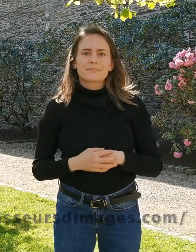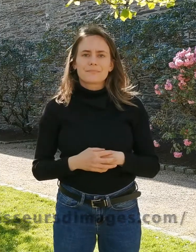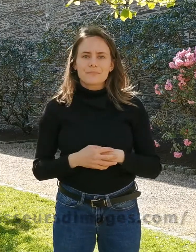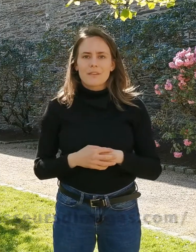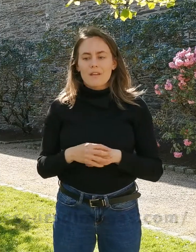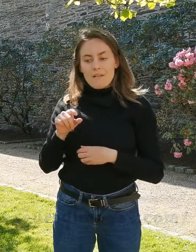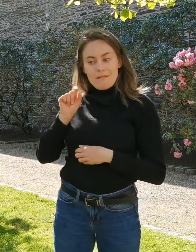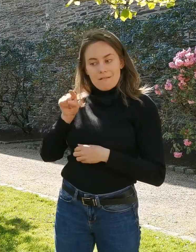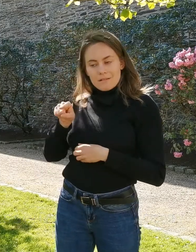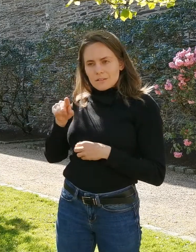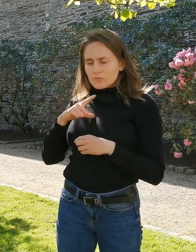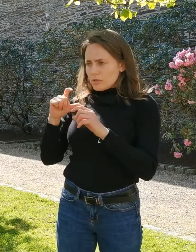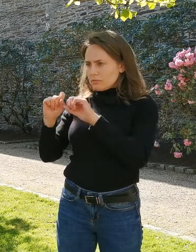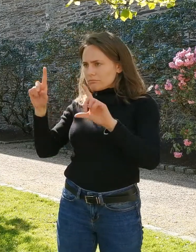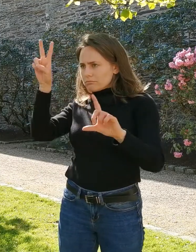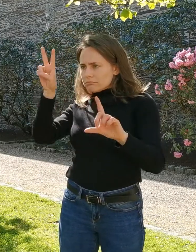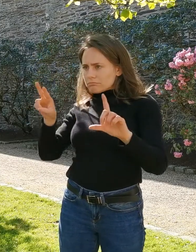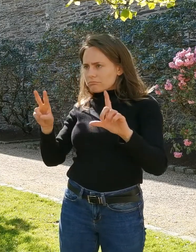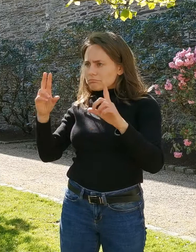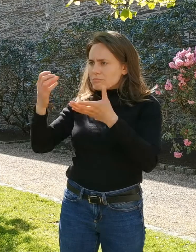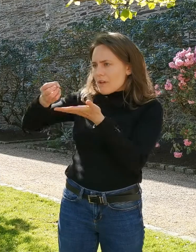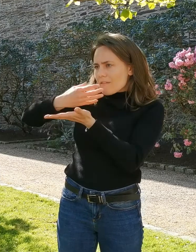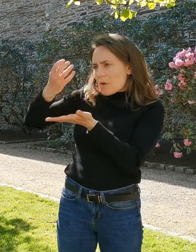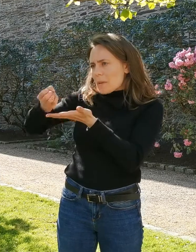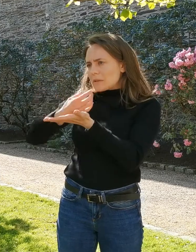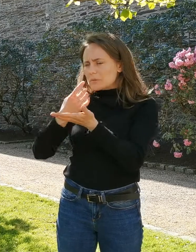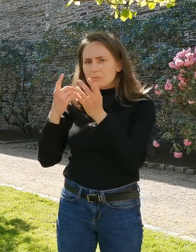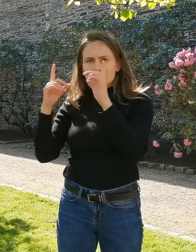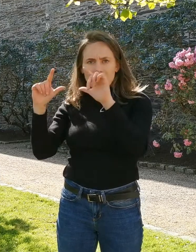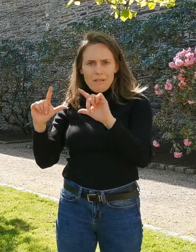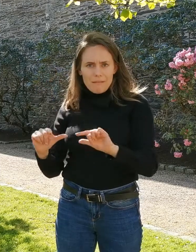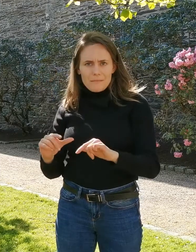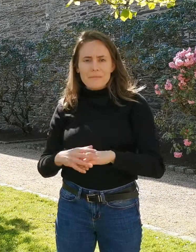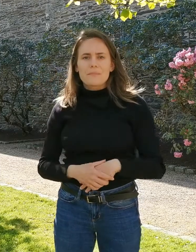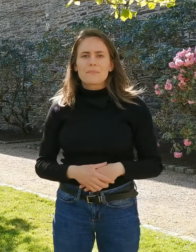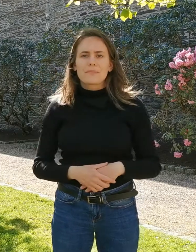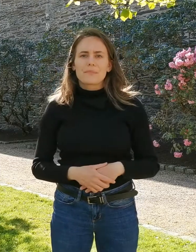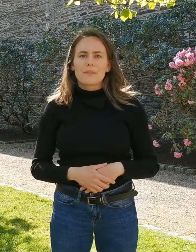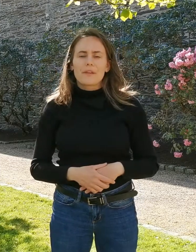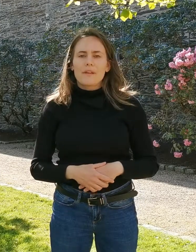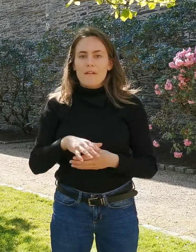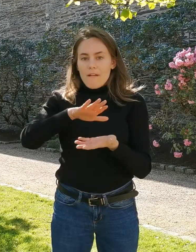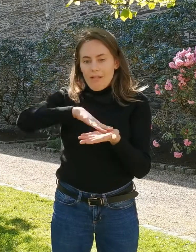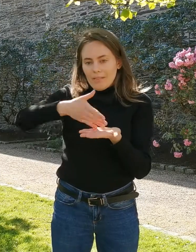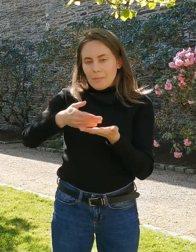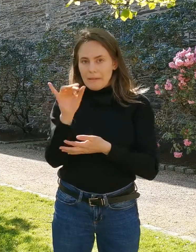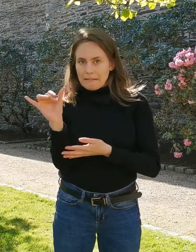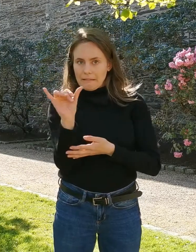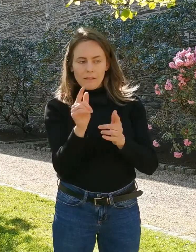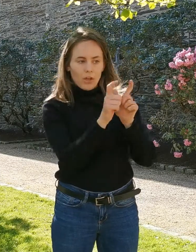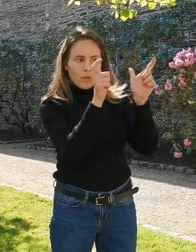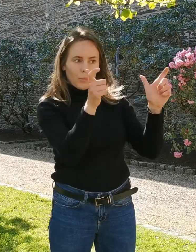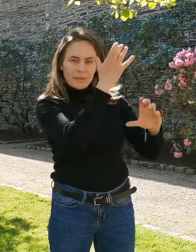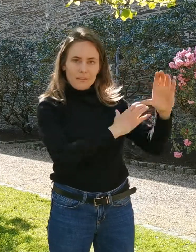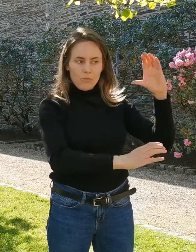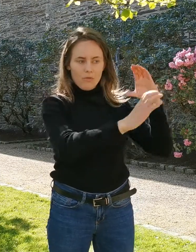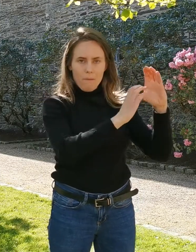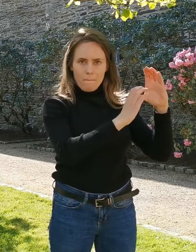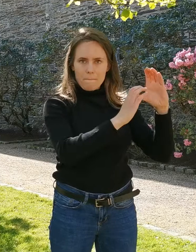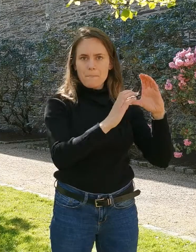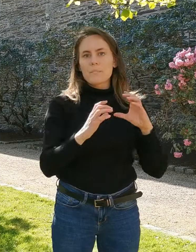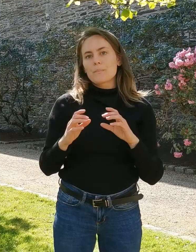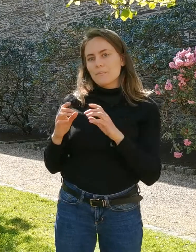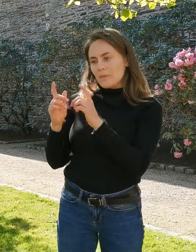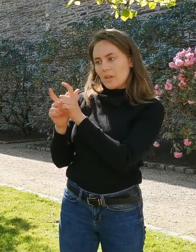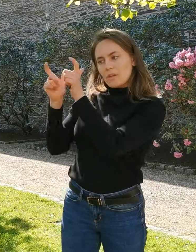sur ce site tous les détails du festival. L'interprétation est réalisée par l'entreprise Equicom et